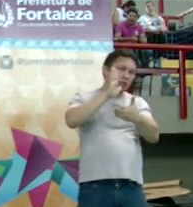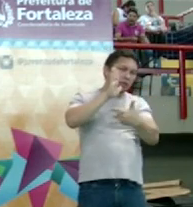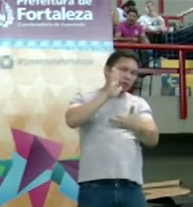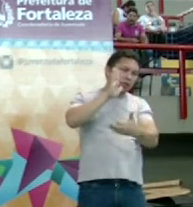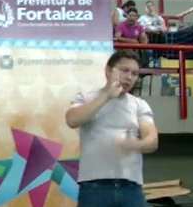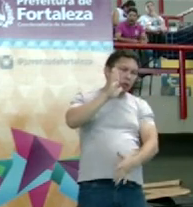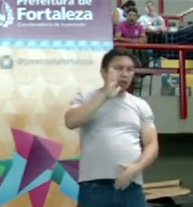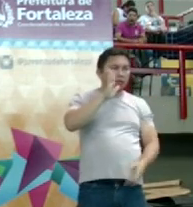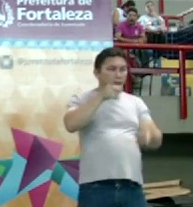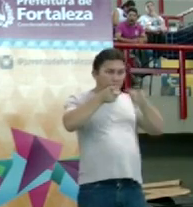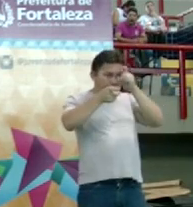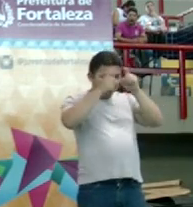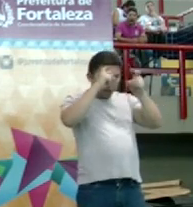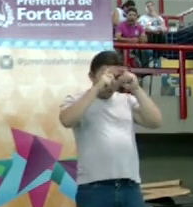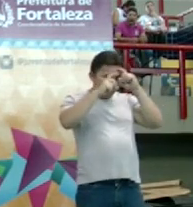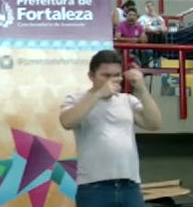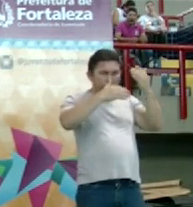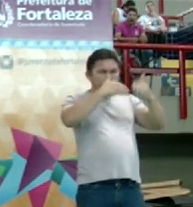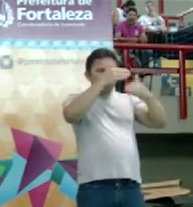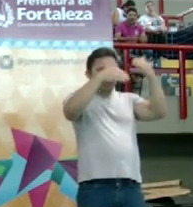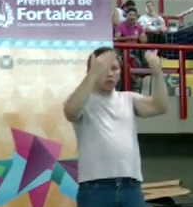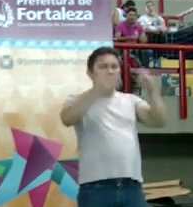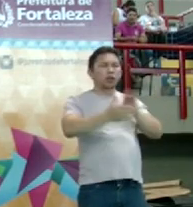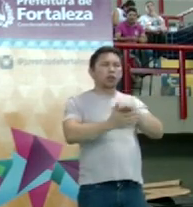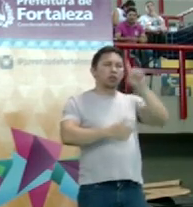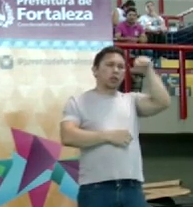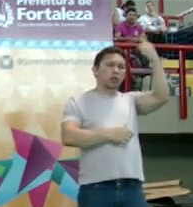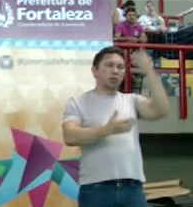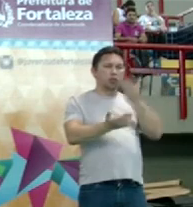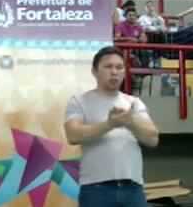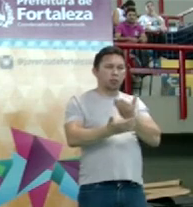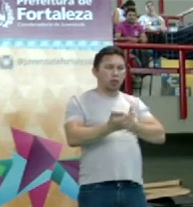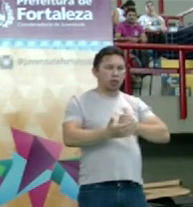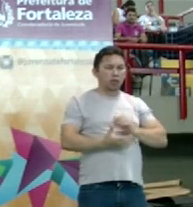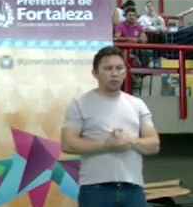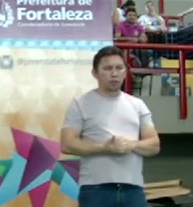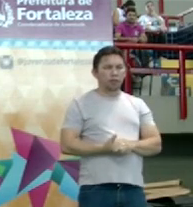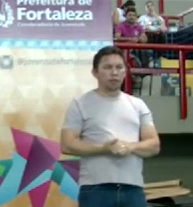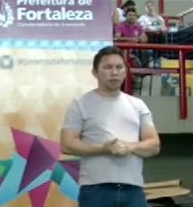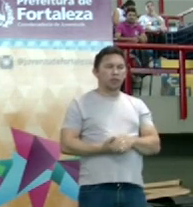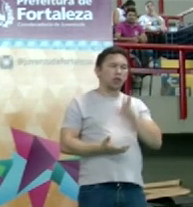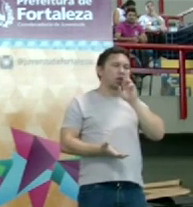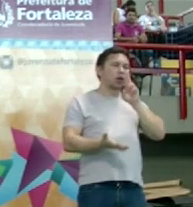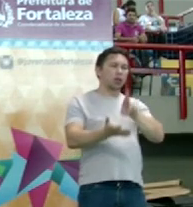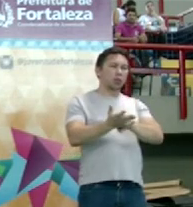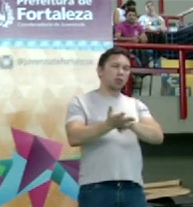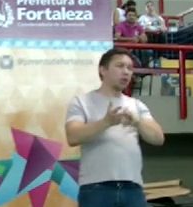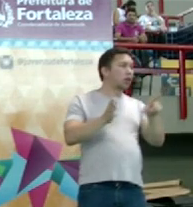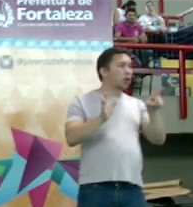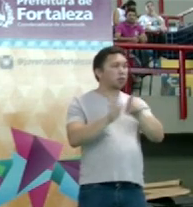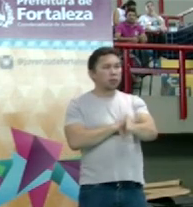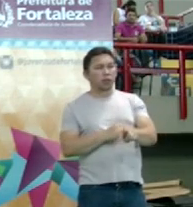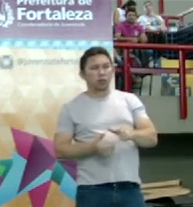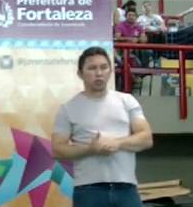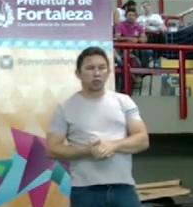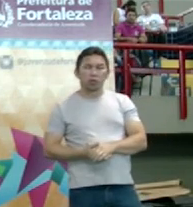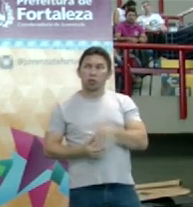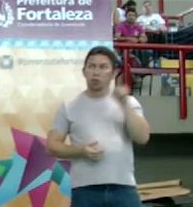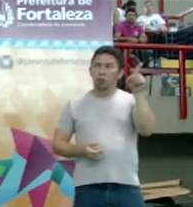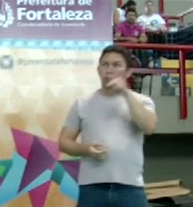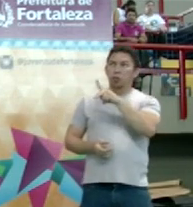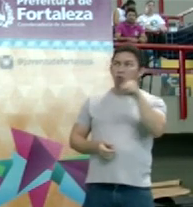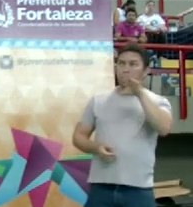A discussão é o desenvolvimento, que nós vamos falar na próxima aula. Tá? Vamos responder outra perguntinha. Meu professor